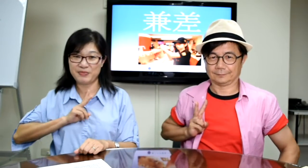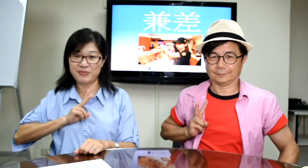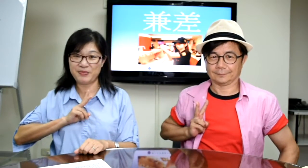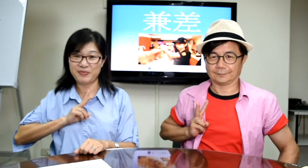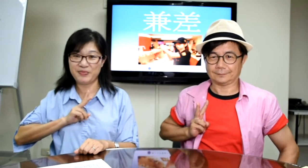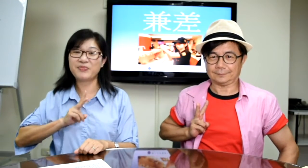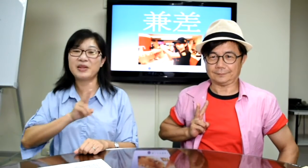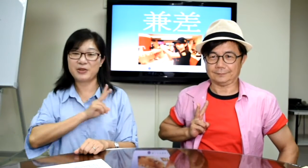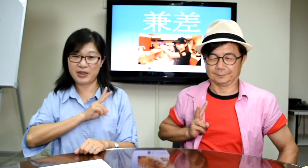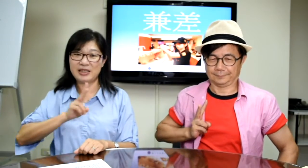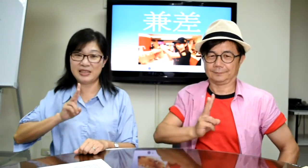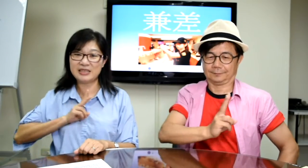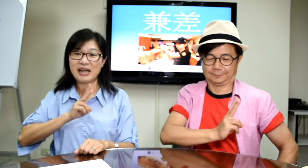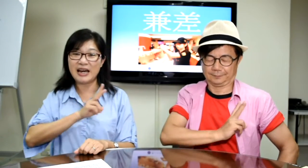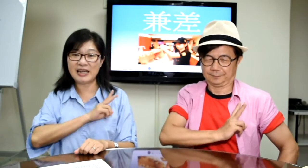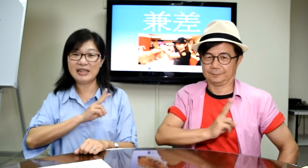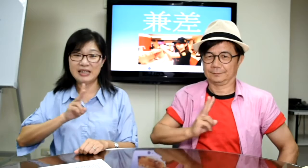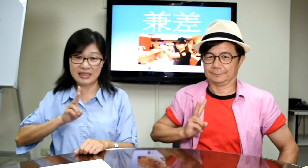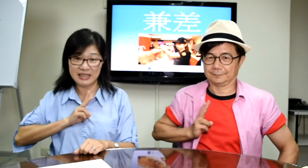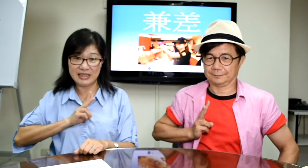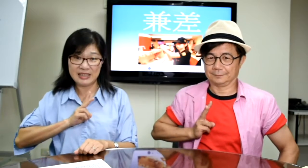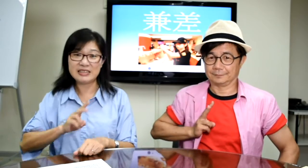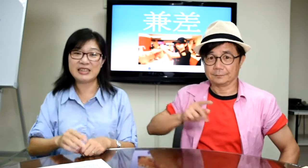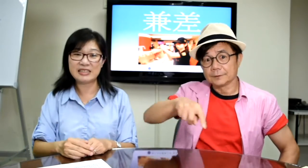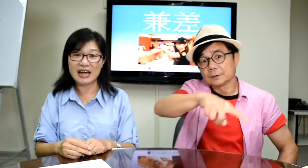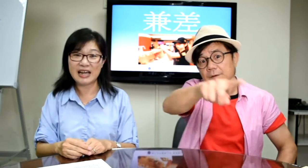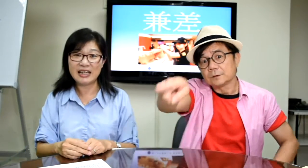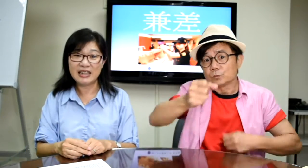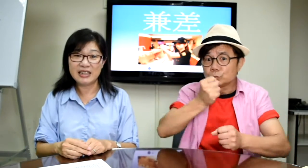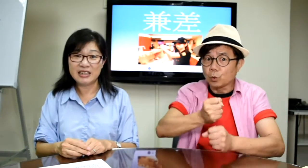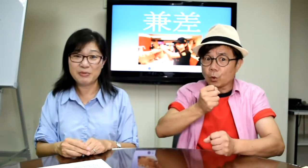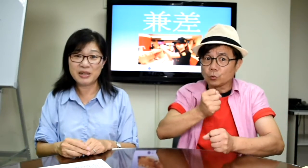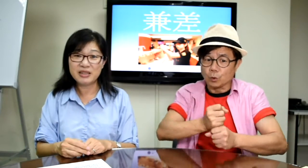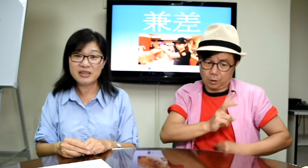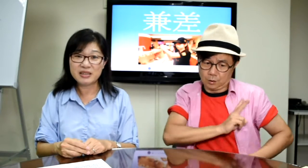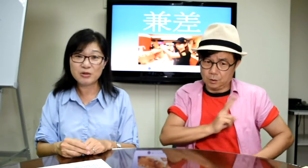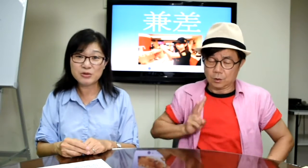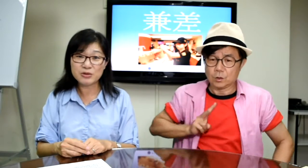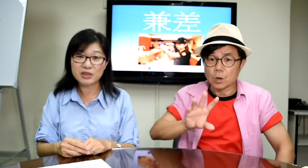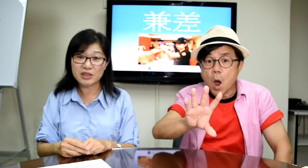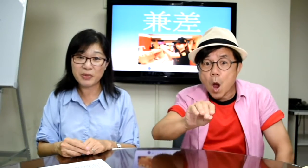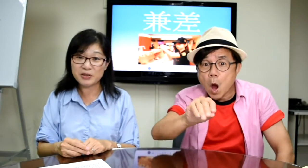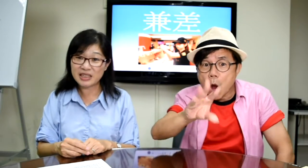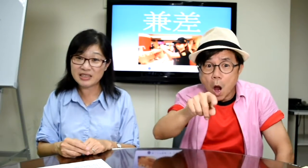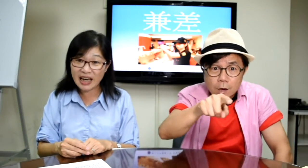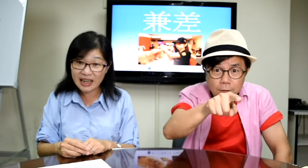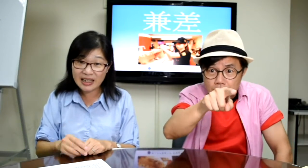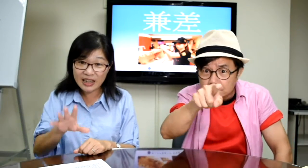对，兼差，兼差，你们 工作有没有兼差？有